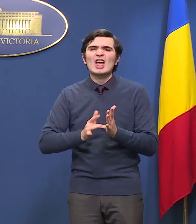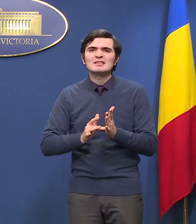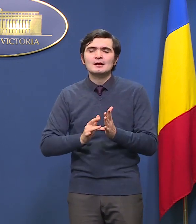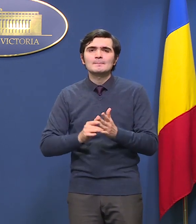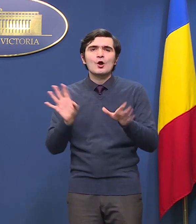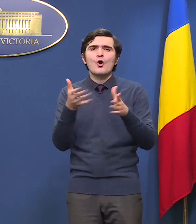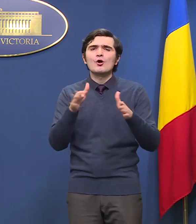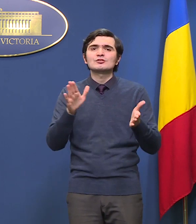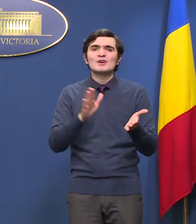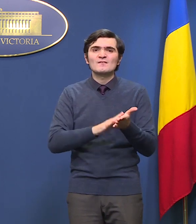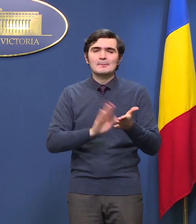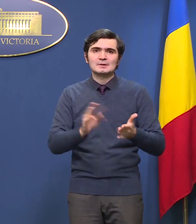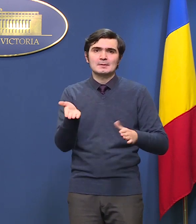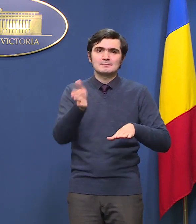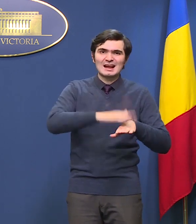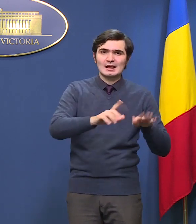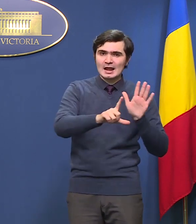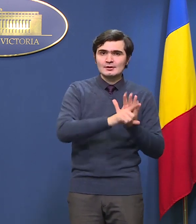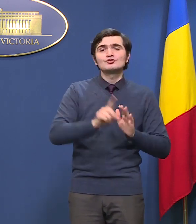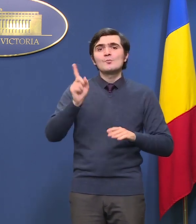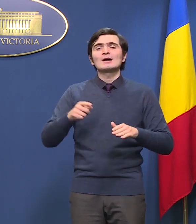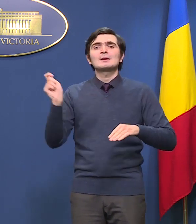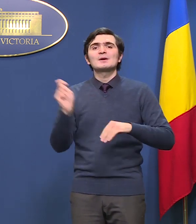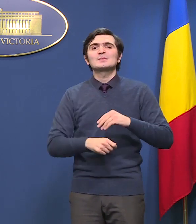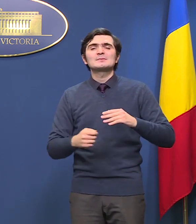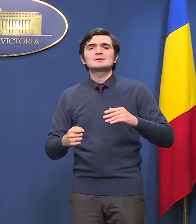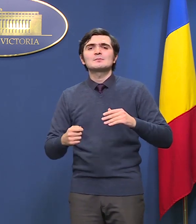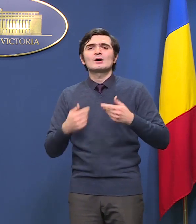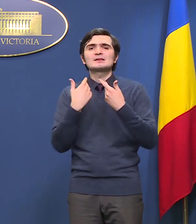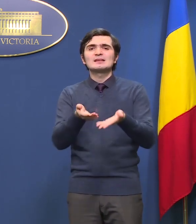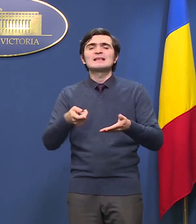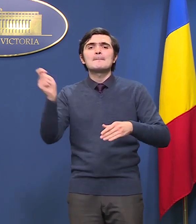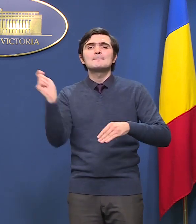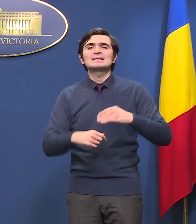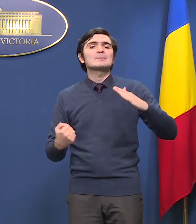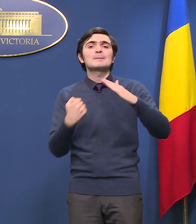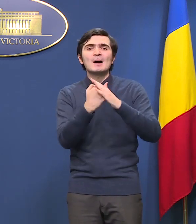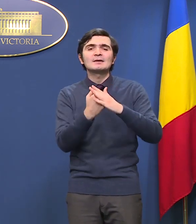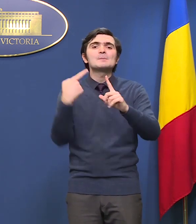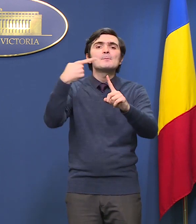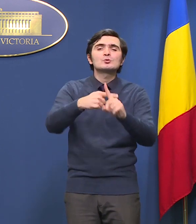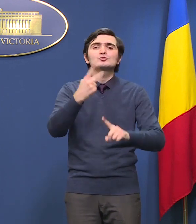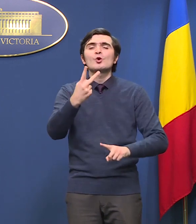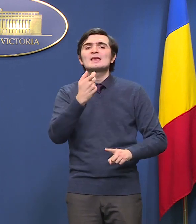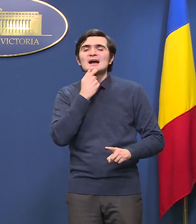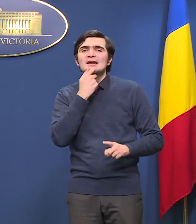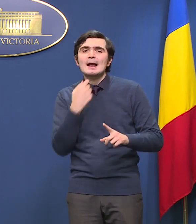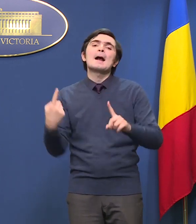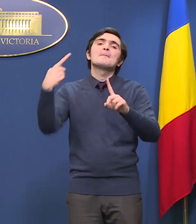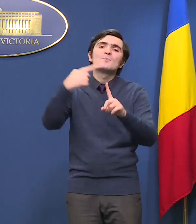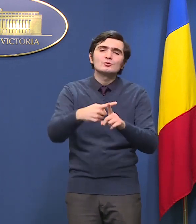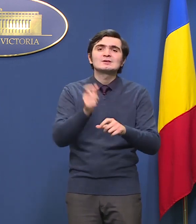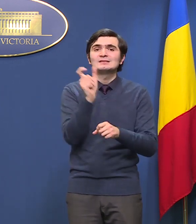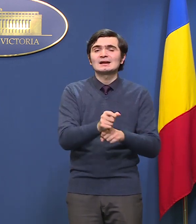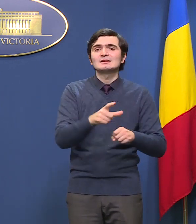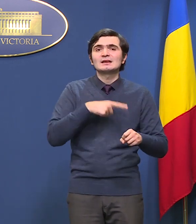orice infracțiune poate fi pedepsită cu maximum pedepsei și cu încă 2 ani, până la 2 ani de zile, în